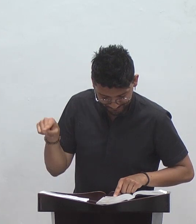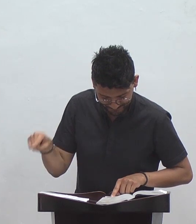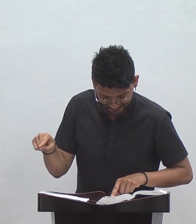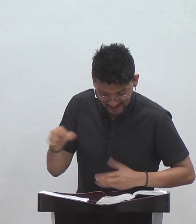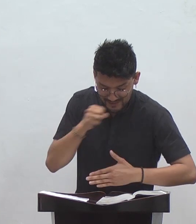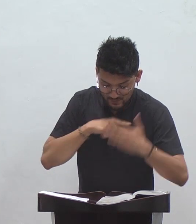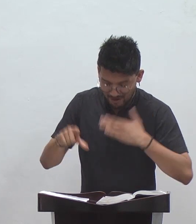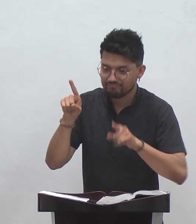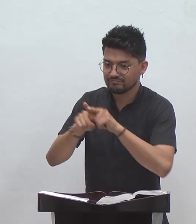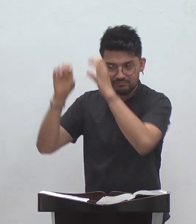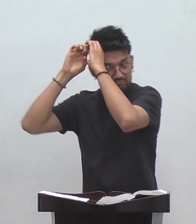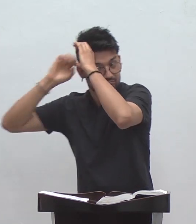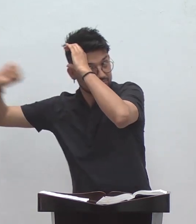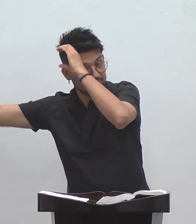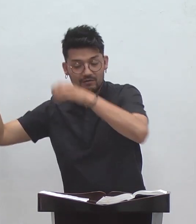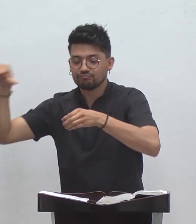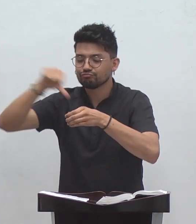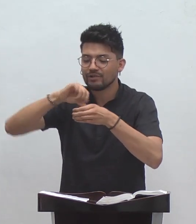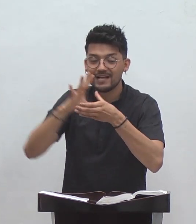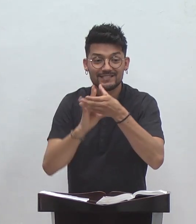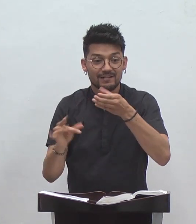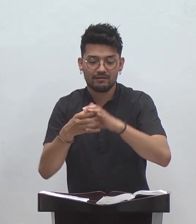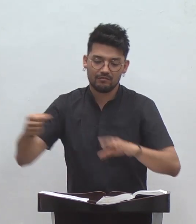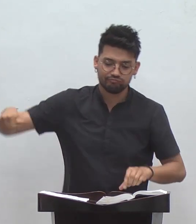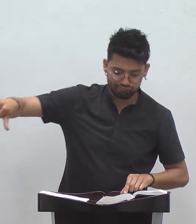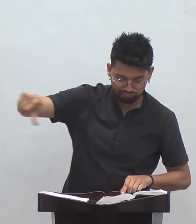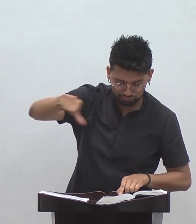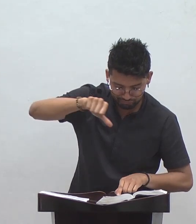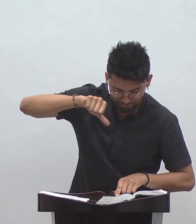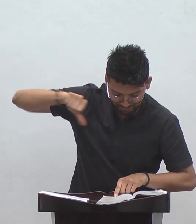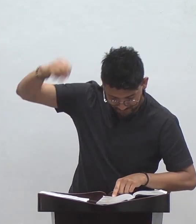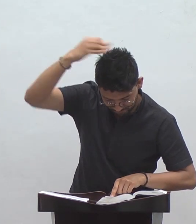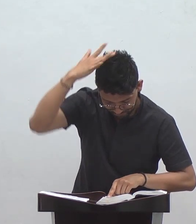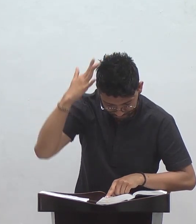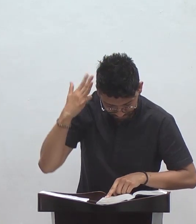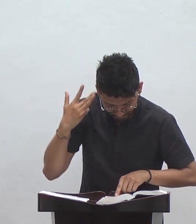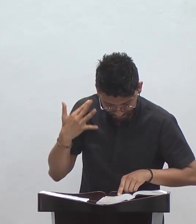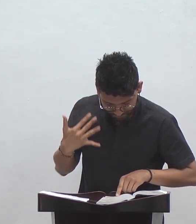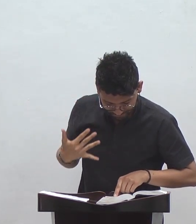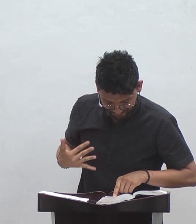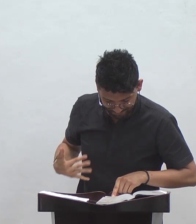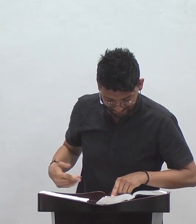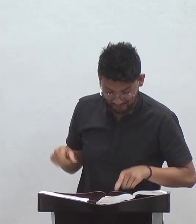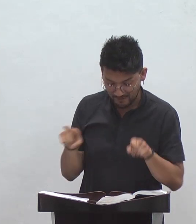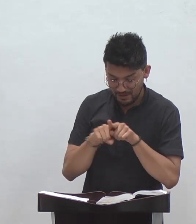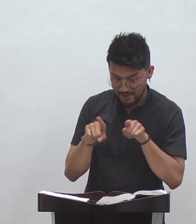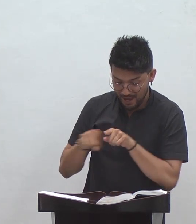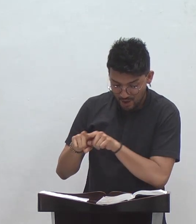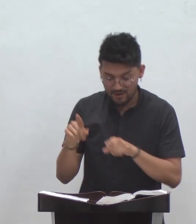aquel día en adelante el Espíritu de Jehová vino sobre David. Se levantó luego Samuel y se volvió a